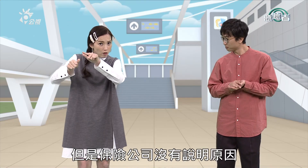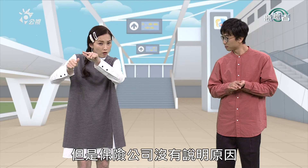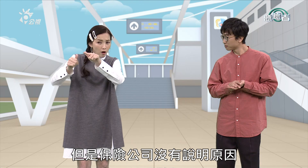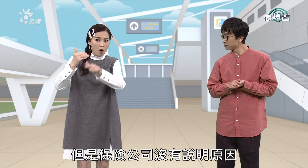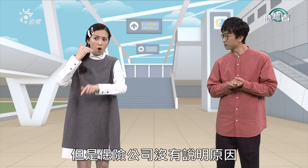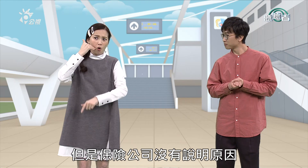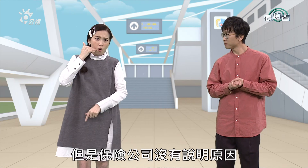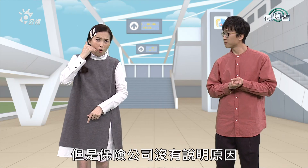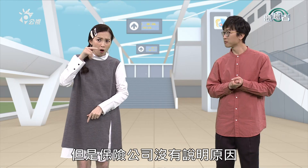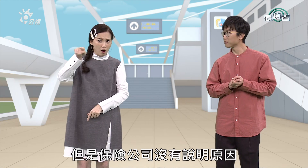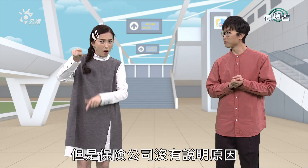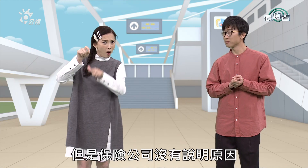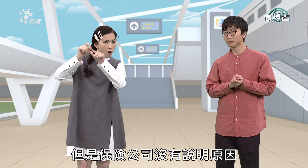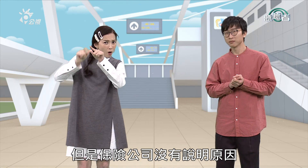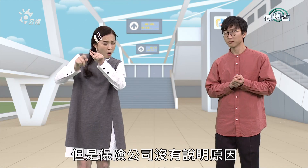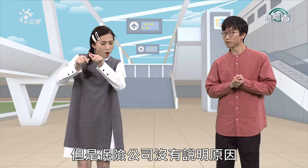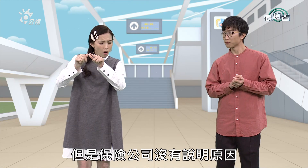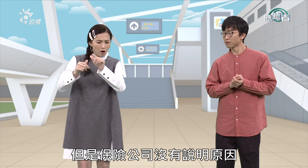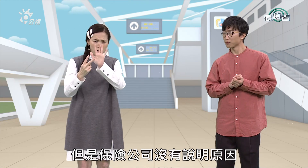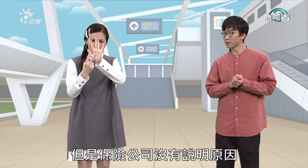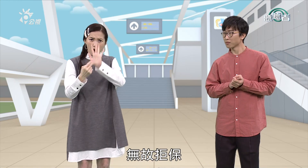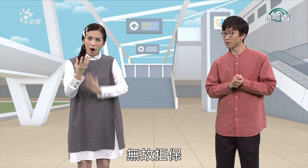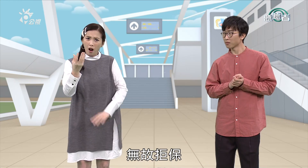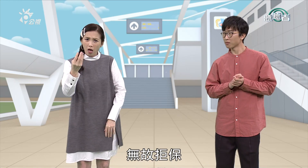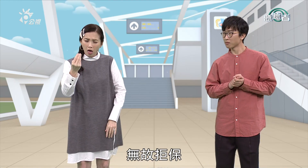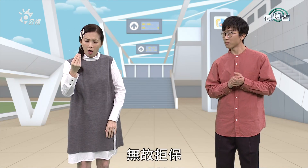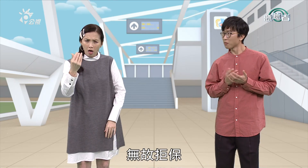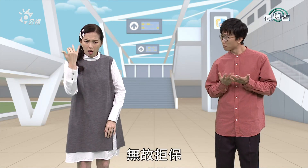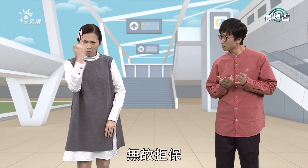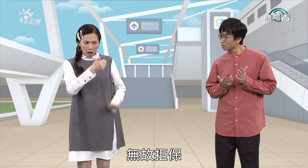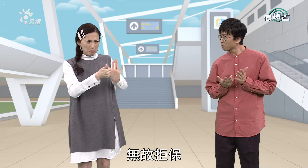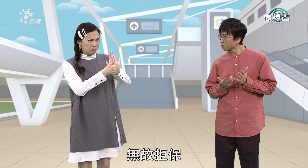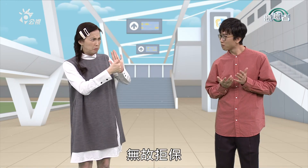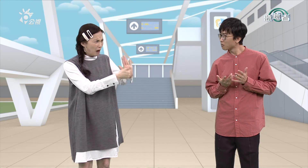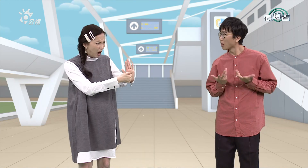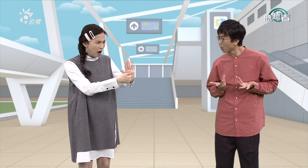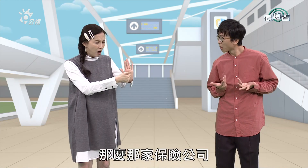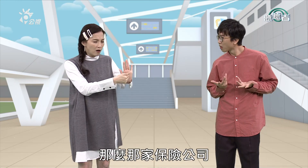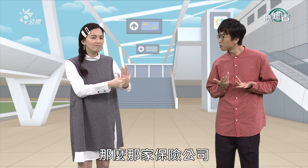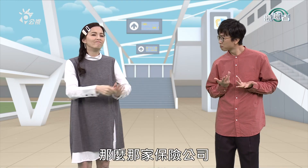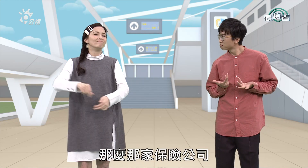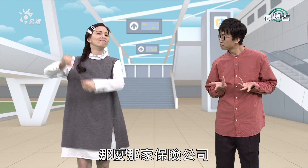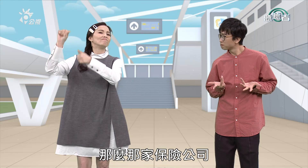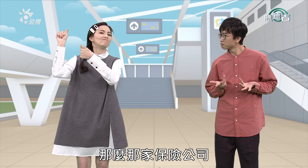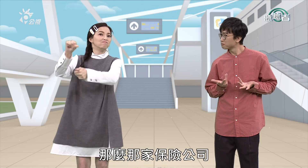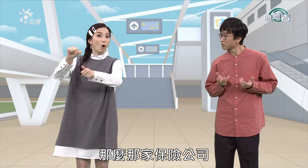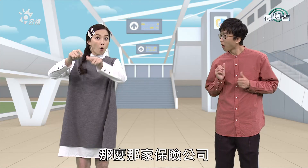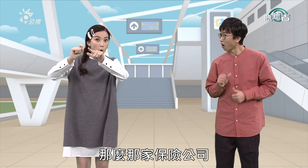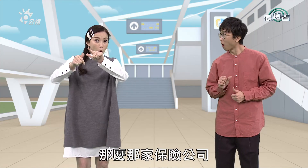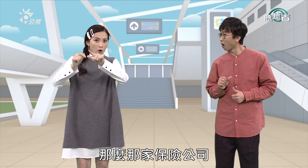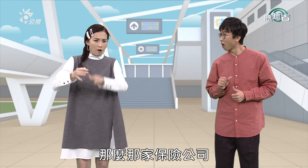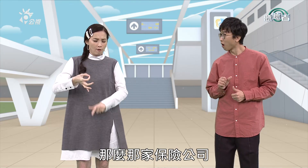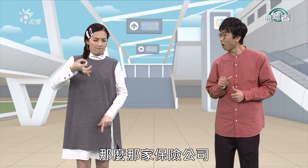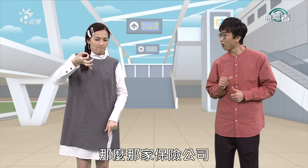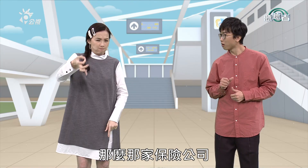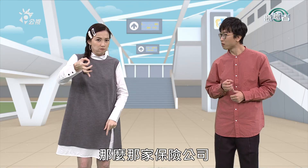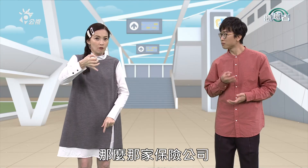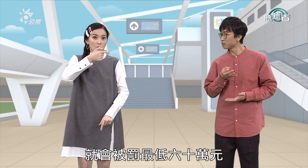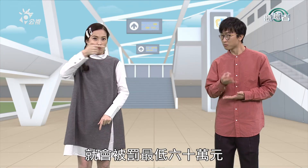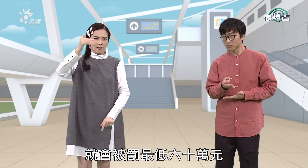公司没有说明原因无故拒保，那么那家保险公司就会